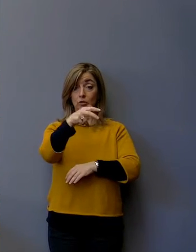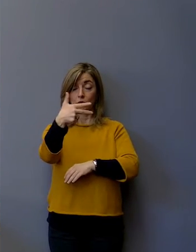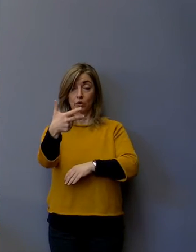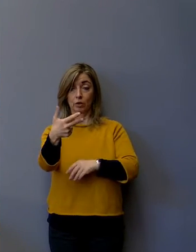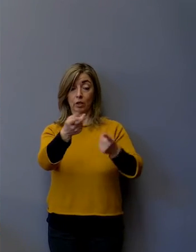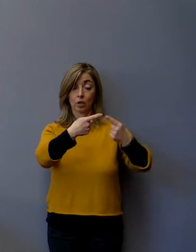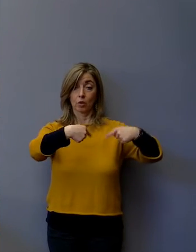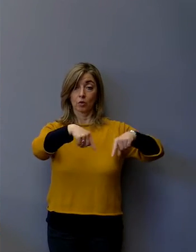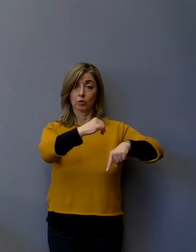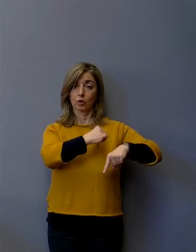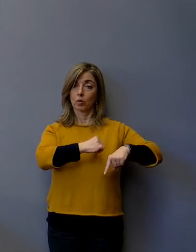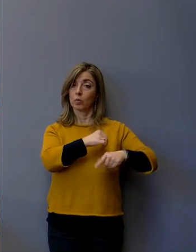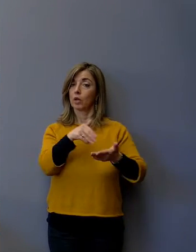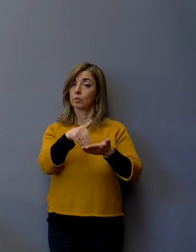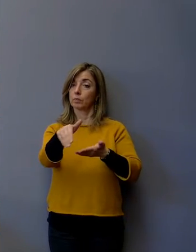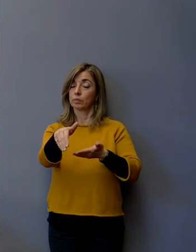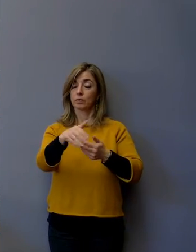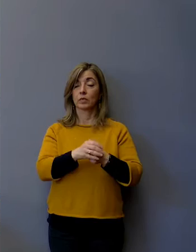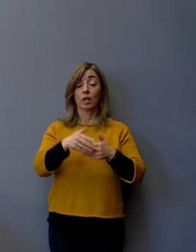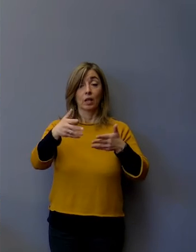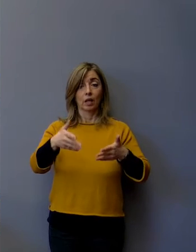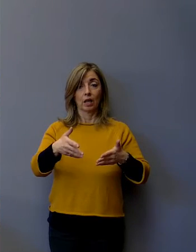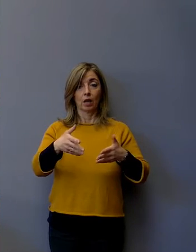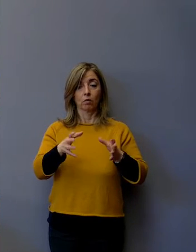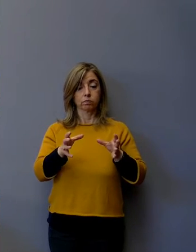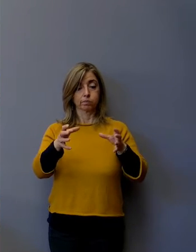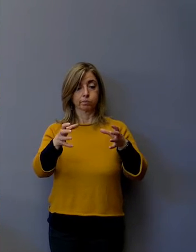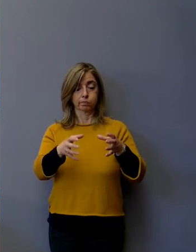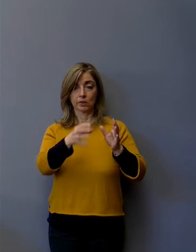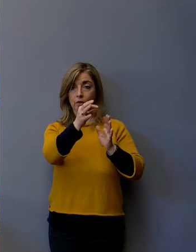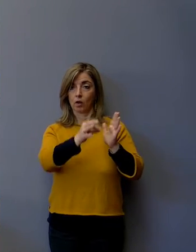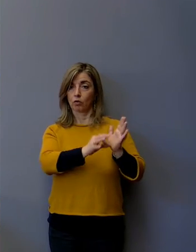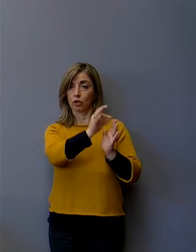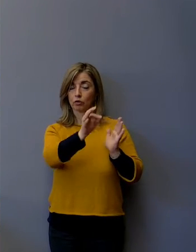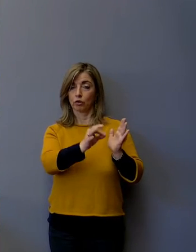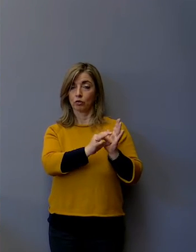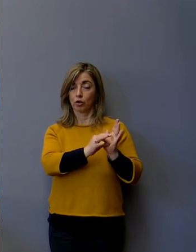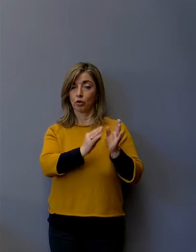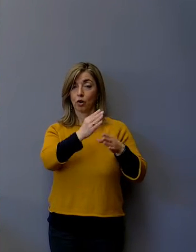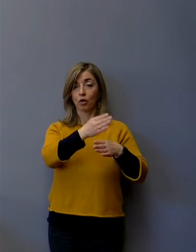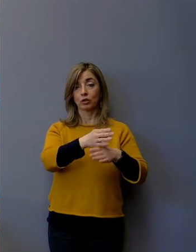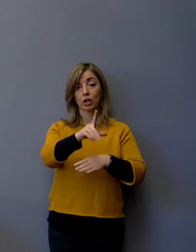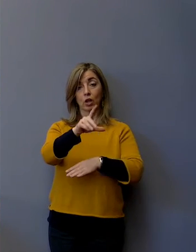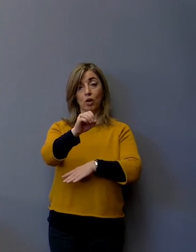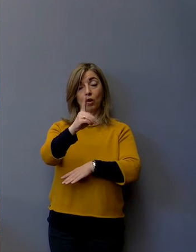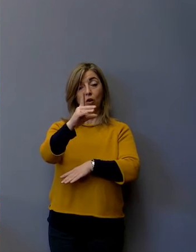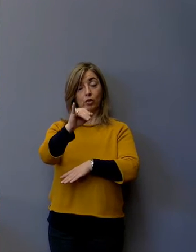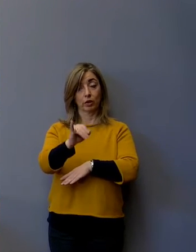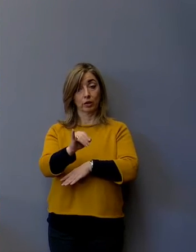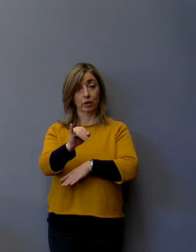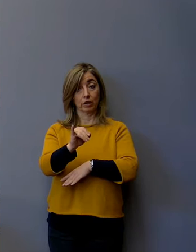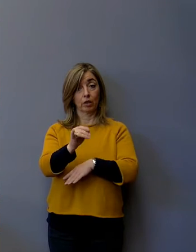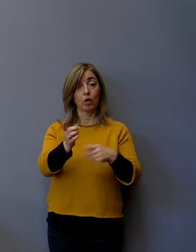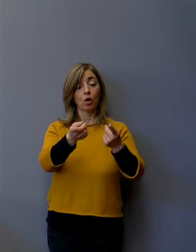ora pongo in votazione un blocco di ordini del giorno della consigliera lodi tutti con parere favorevole